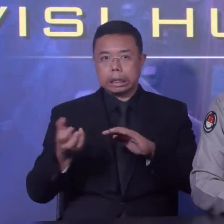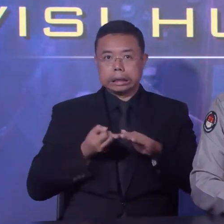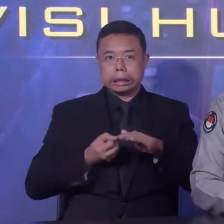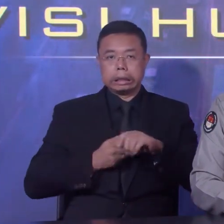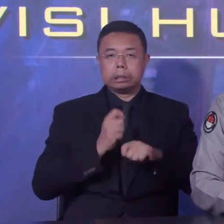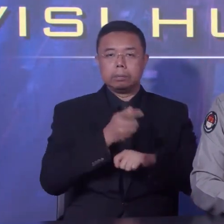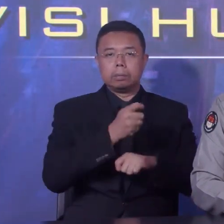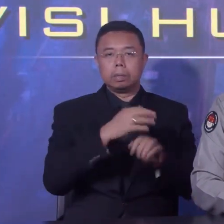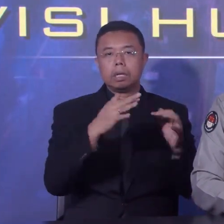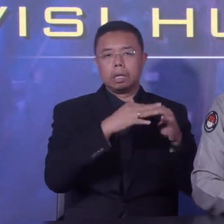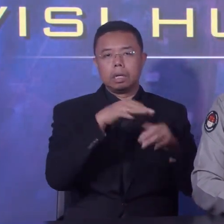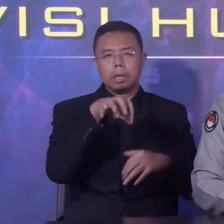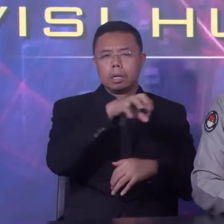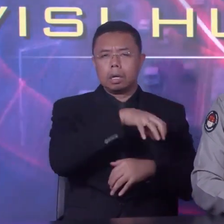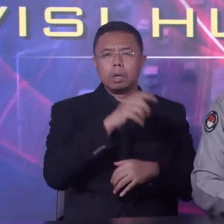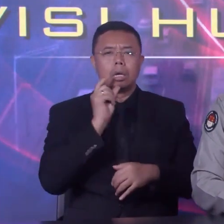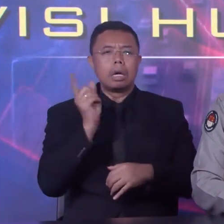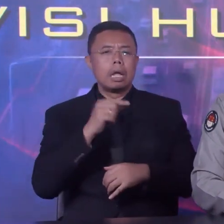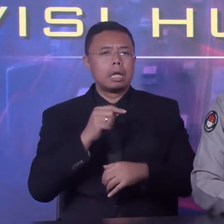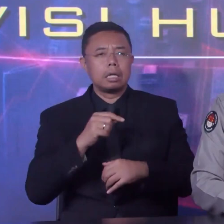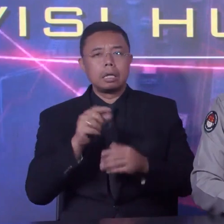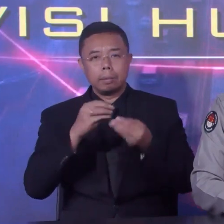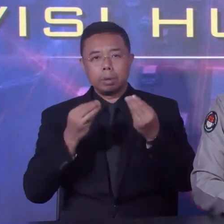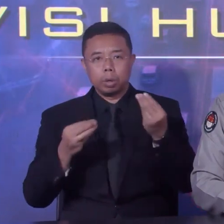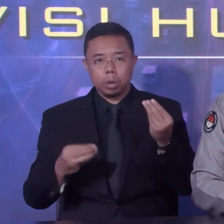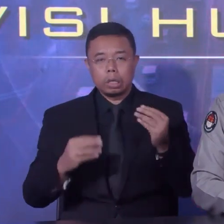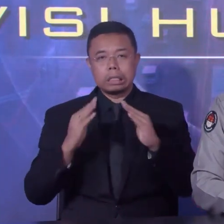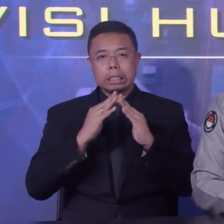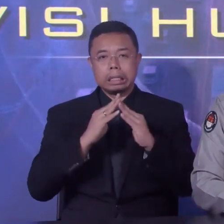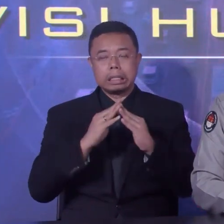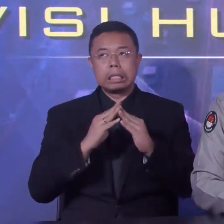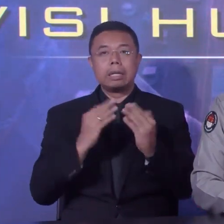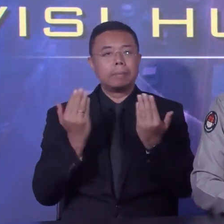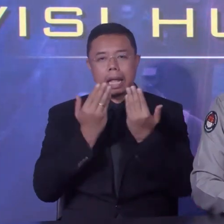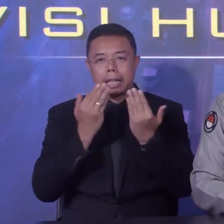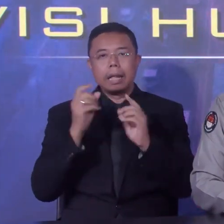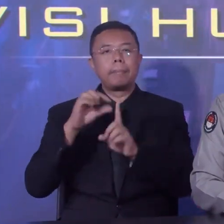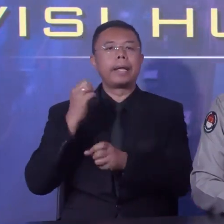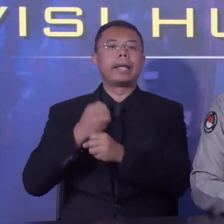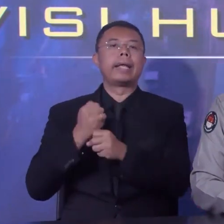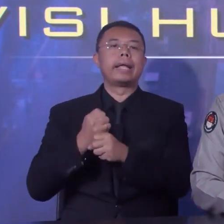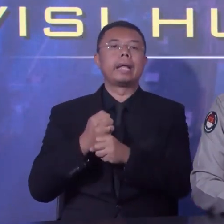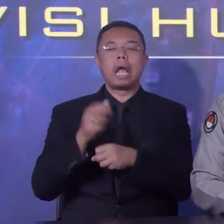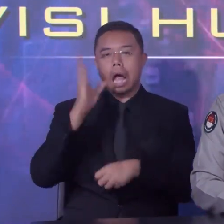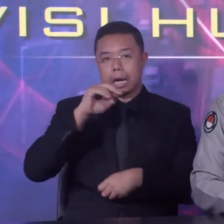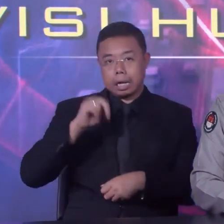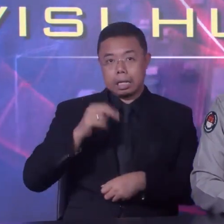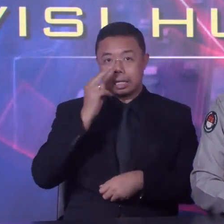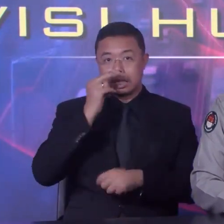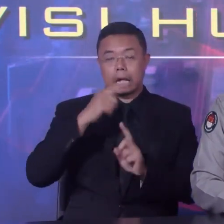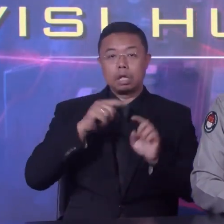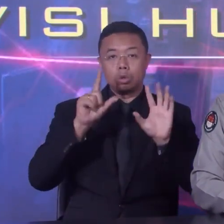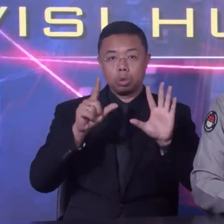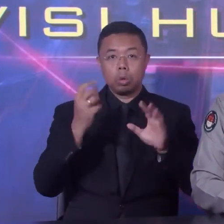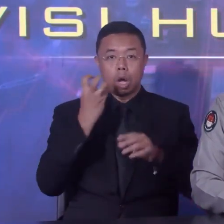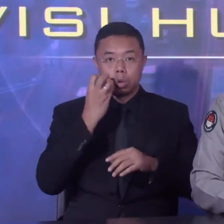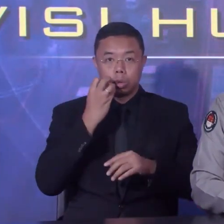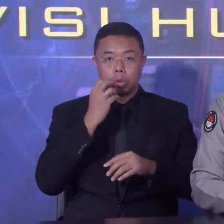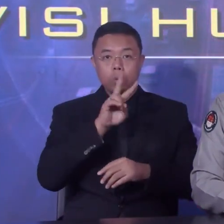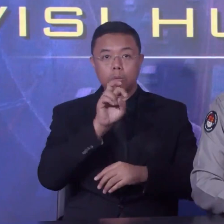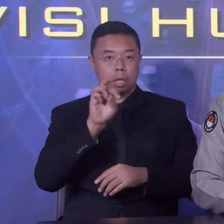uang oleh pengurus pondok pesantren Al Zaytun saudara PG bahwa pada hari ini Senin 7 Agustus 2023